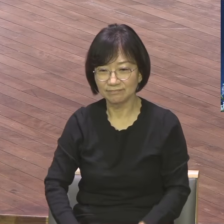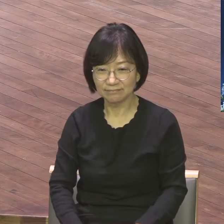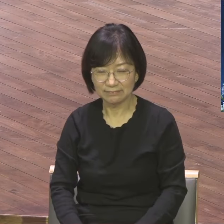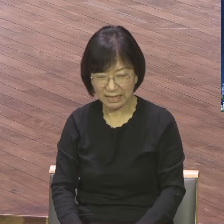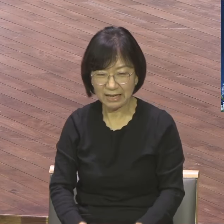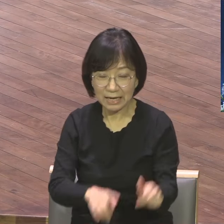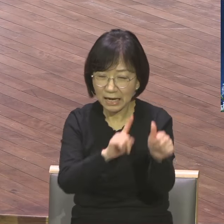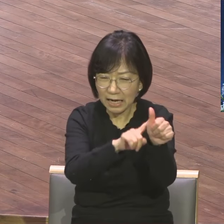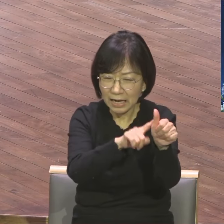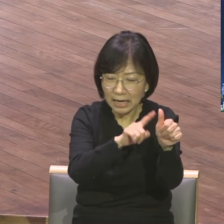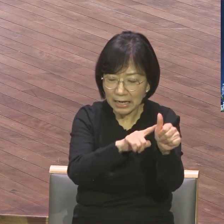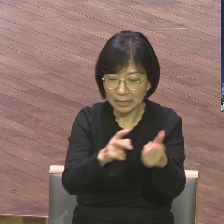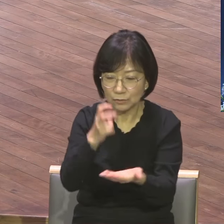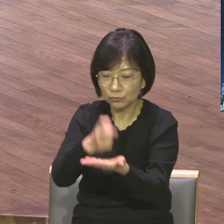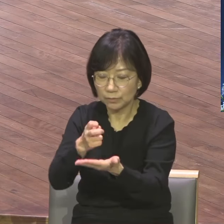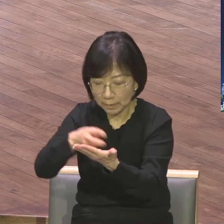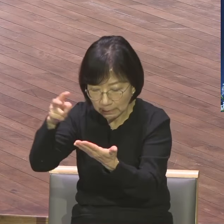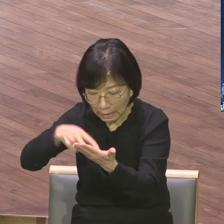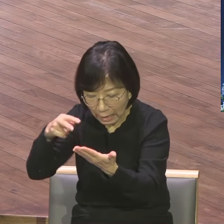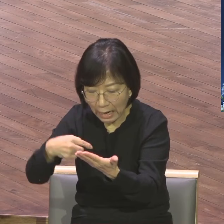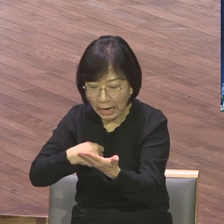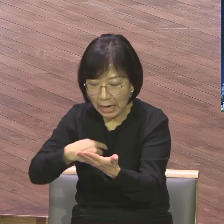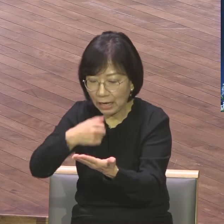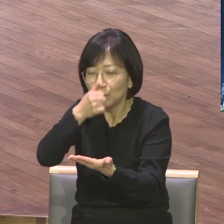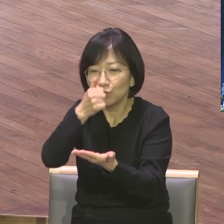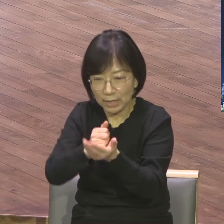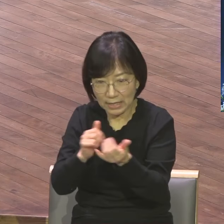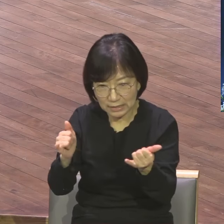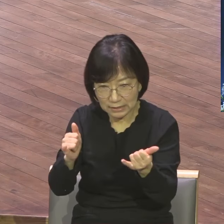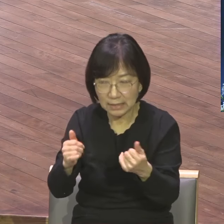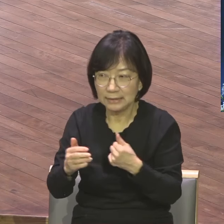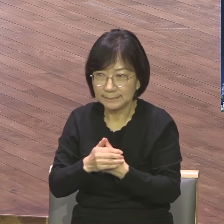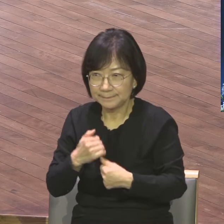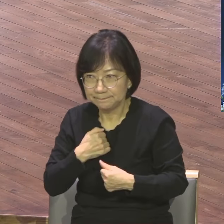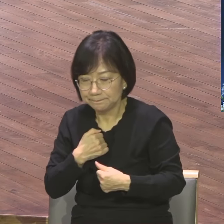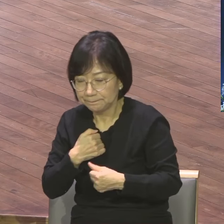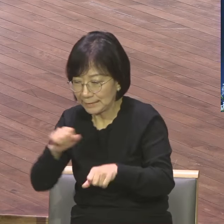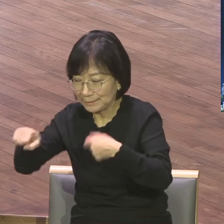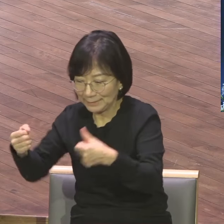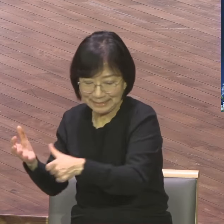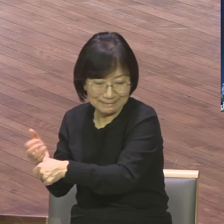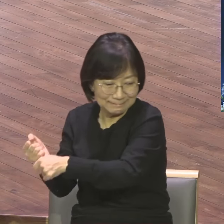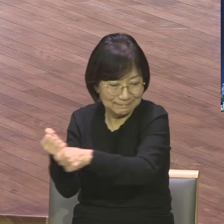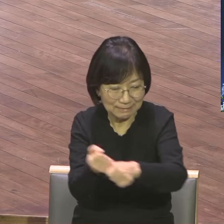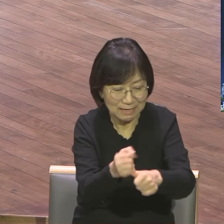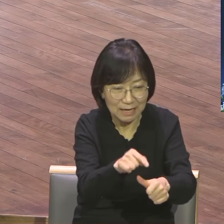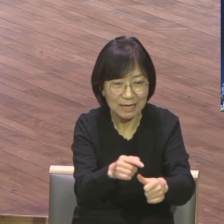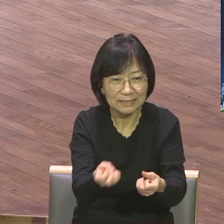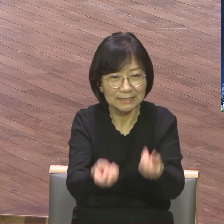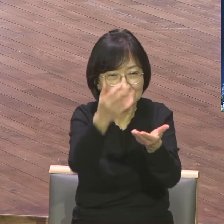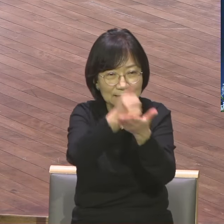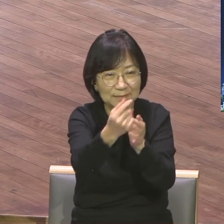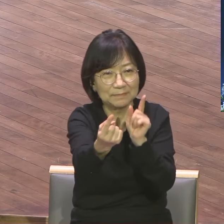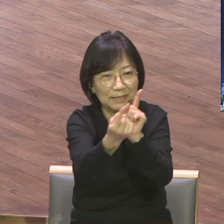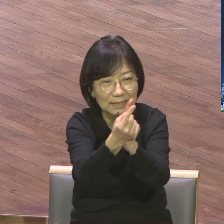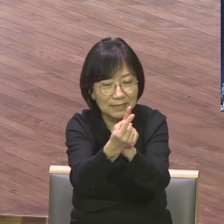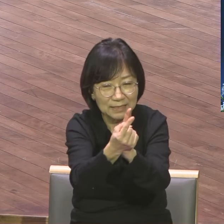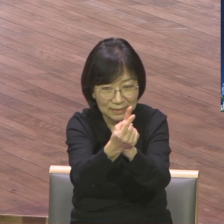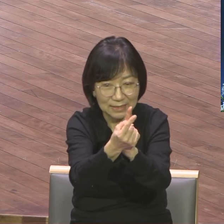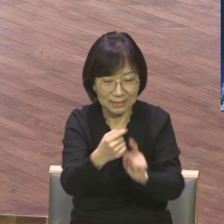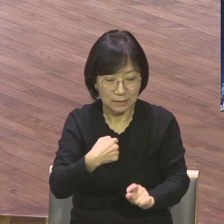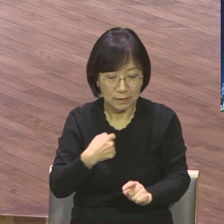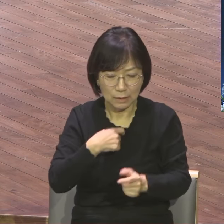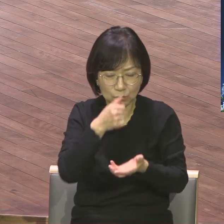깨달은 사람이 죄를 속하기 위해서 한 제물을 가지고 번제단 앞에 씁니다. 그 앞에는 제사장이 있습니다. 죄를 지은